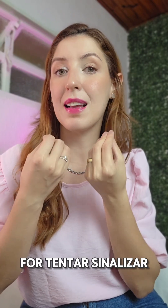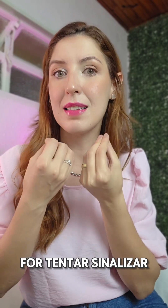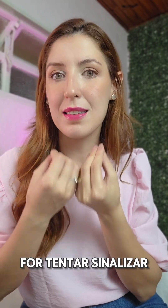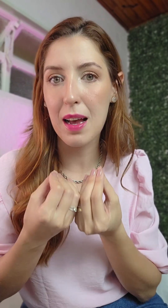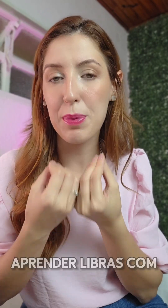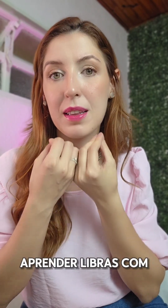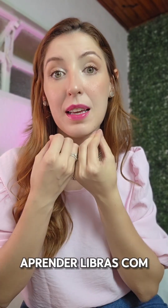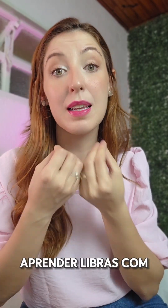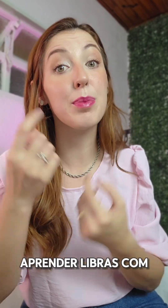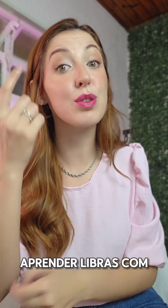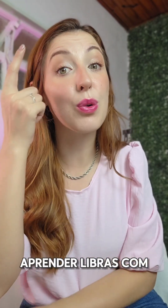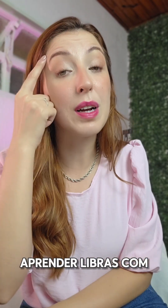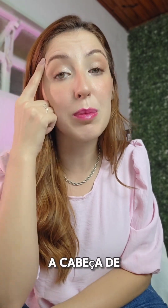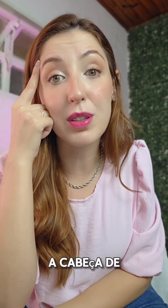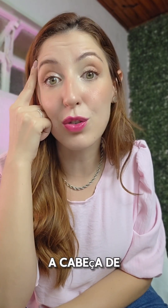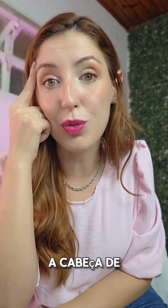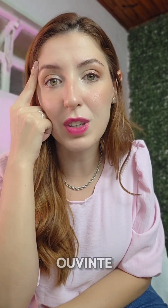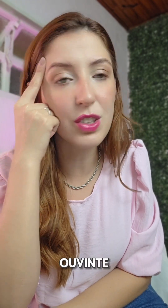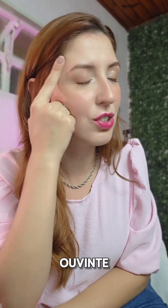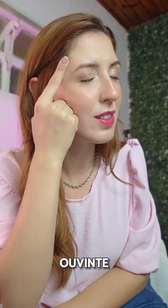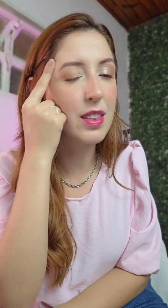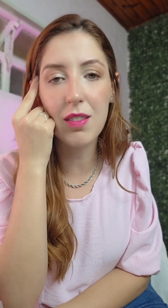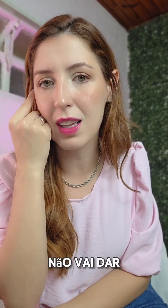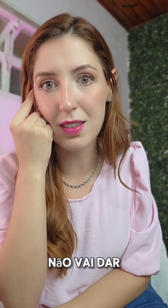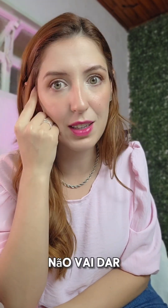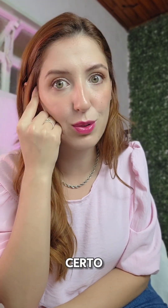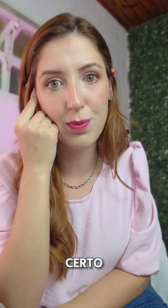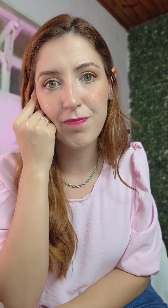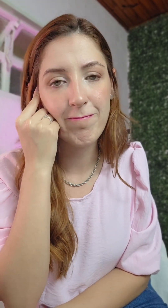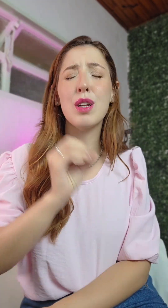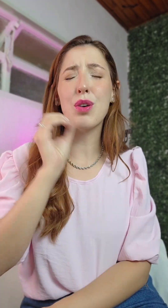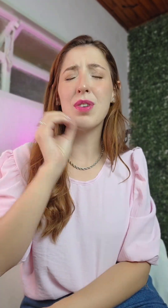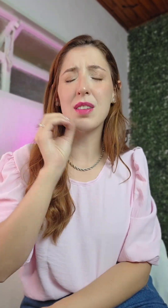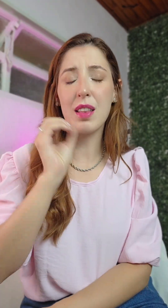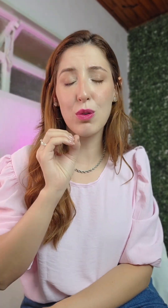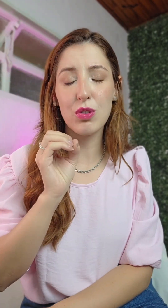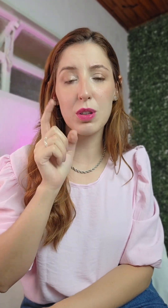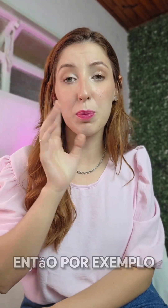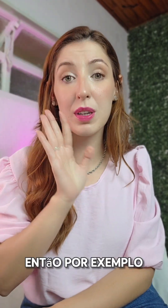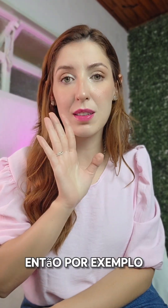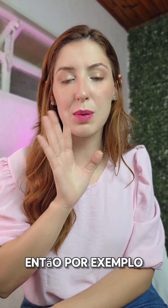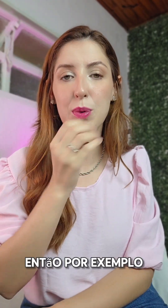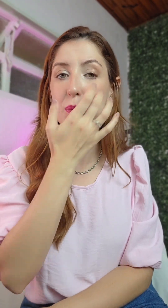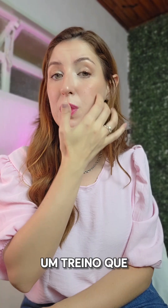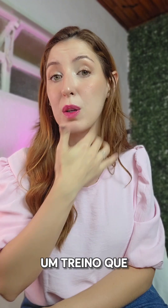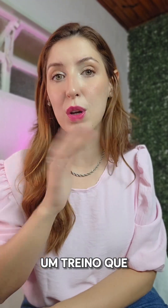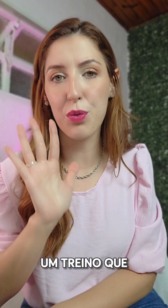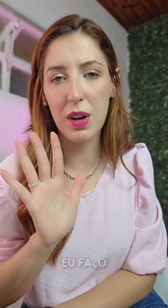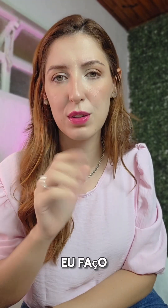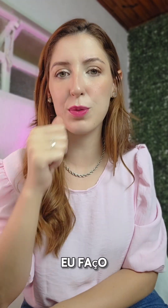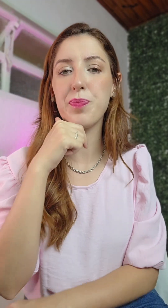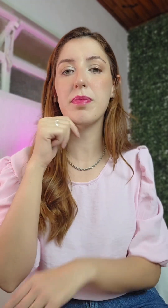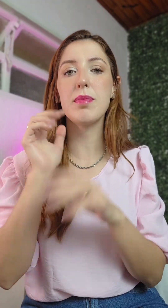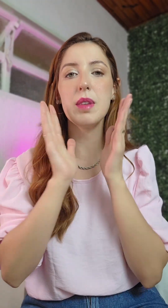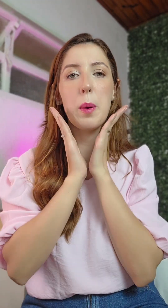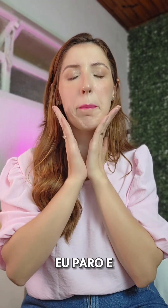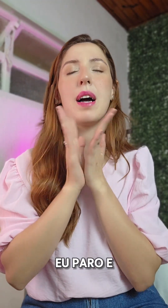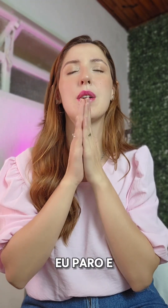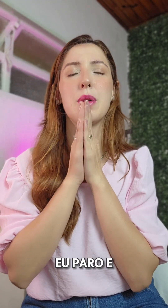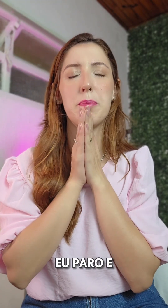sinalizar, aprender Libras com a cabeça de ouvinte, não vai dar certo. Treino que eu faço até hoje. Então, por exemplo, um treino que eu faço. Eu paro e penso